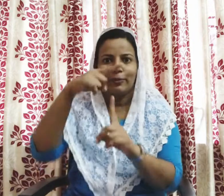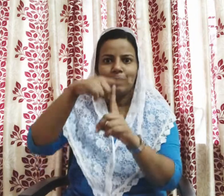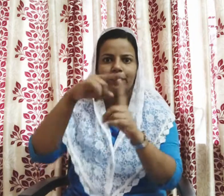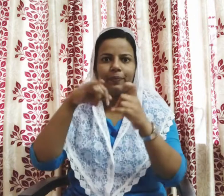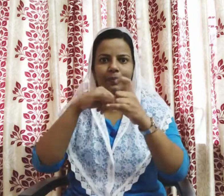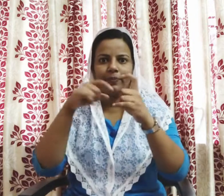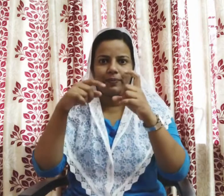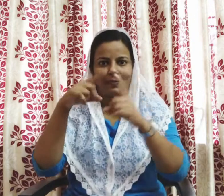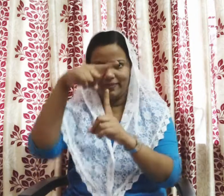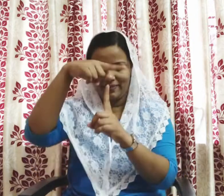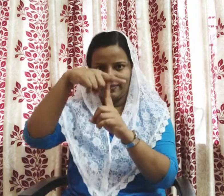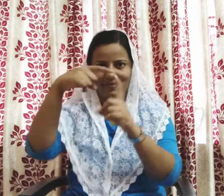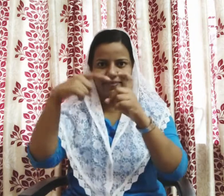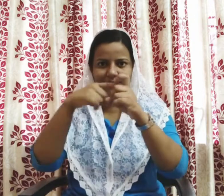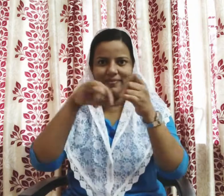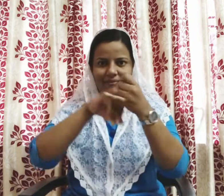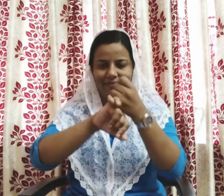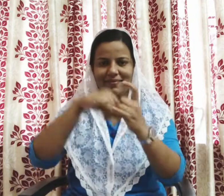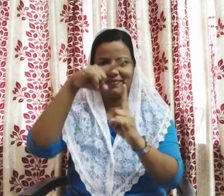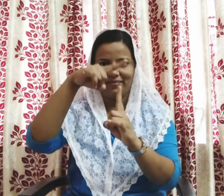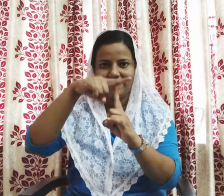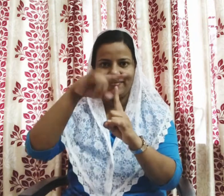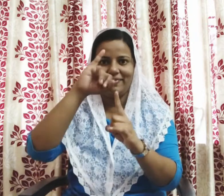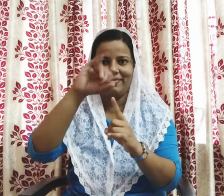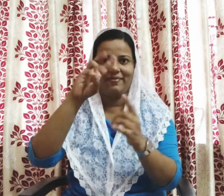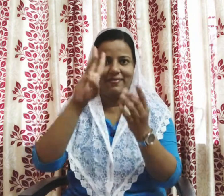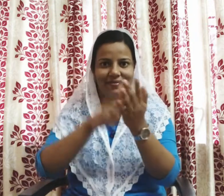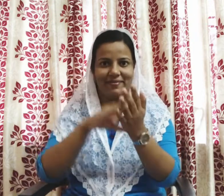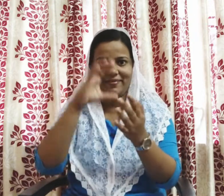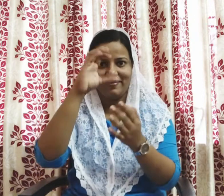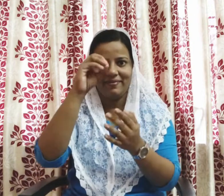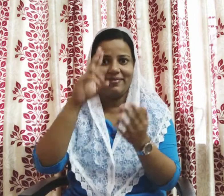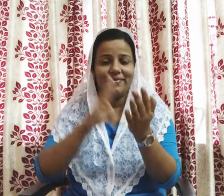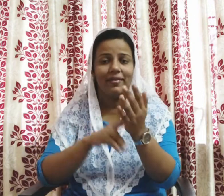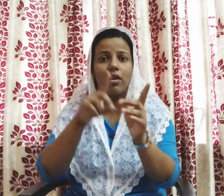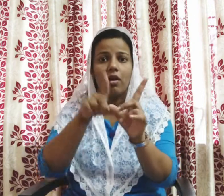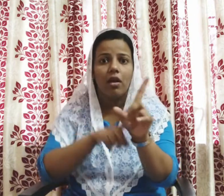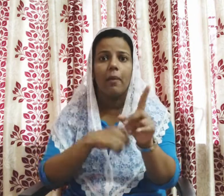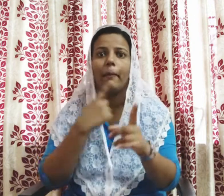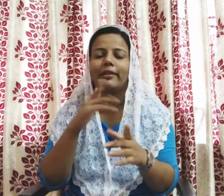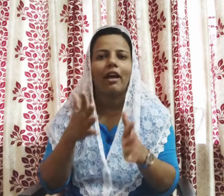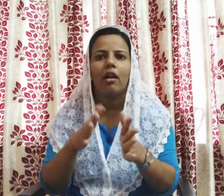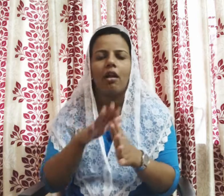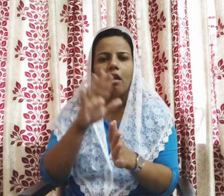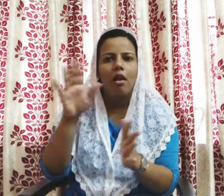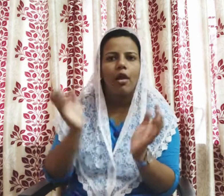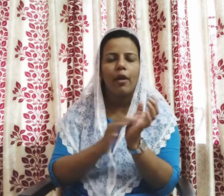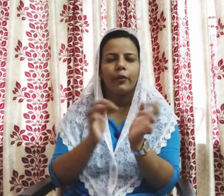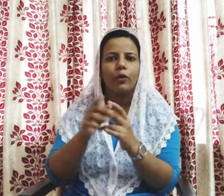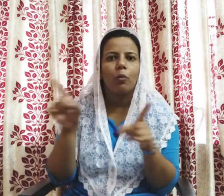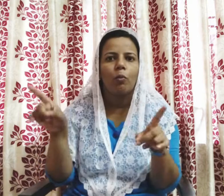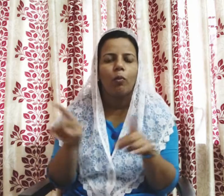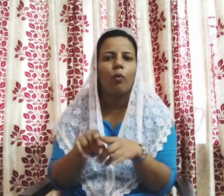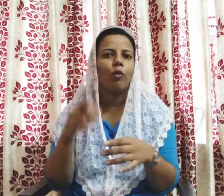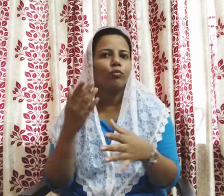പറയുകയല്ല, ഇവരിലൂടെ യേശു വെളിപ്പെടുവാൻ തുടങ്ങി. അല്ലെങ്കിൽ യേശു എങ്ങനെയായിരുന്നോ അതുപോലെ ഇവരിലൂടെയും